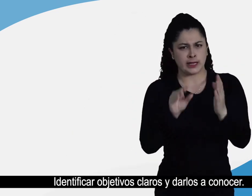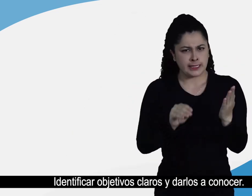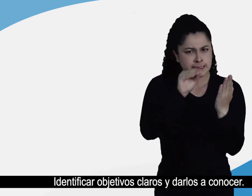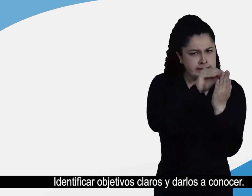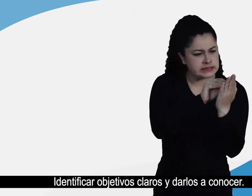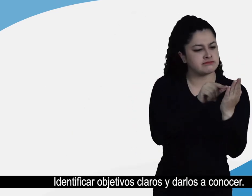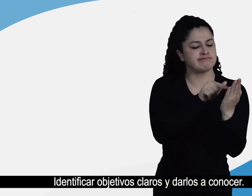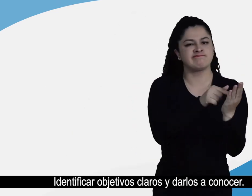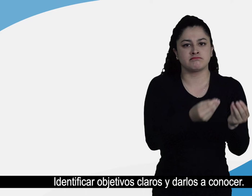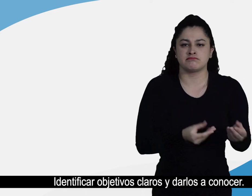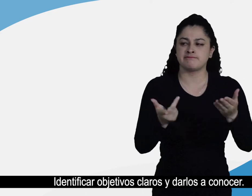y darlos a conocer.